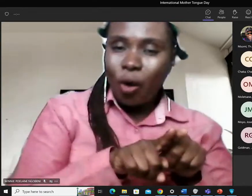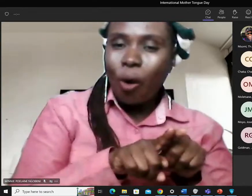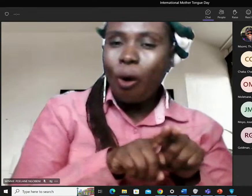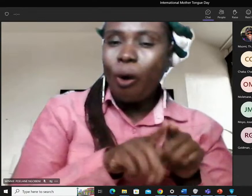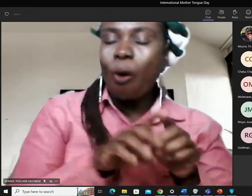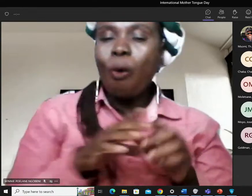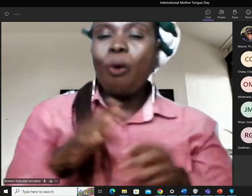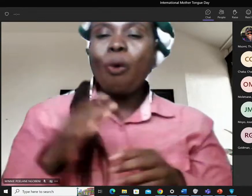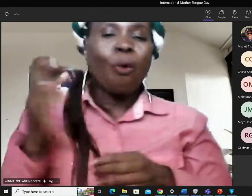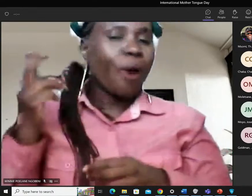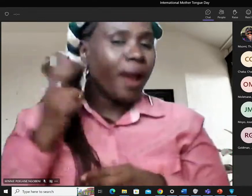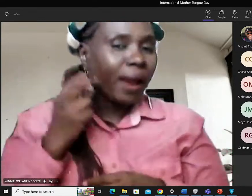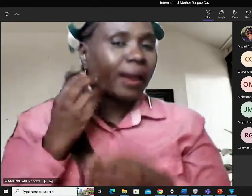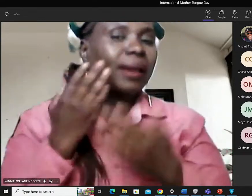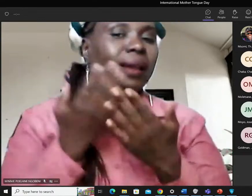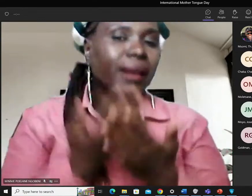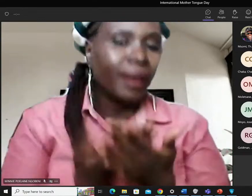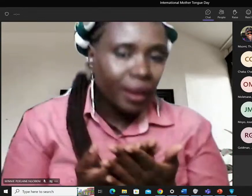ukumamela.